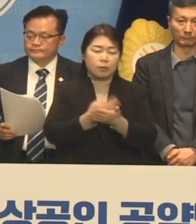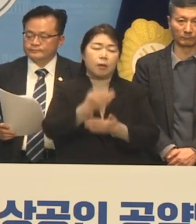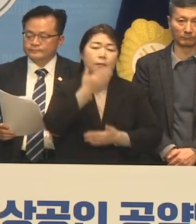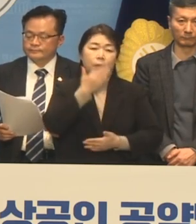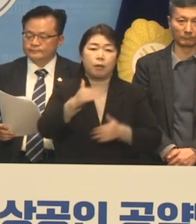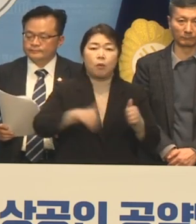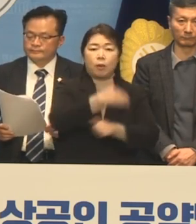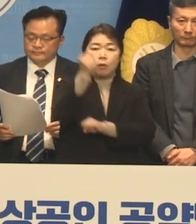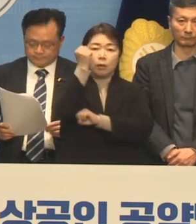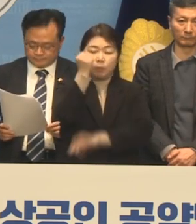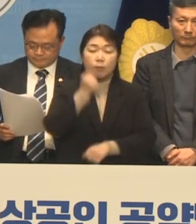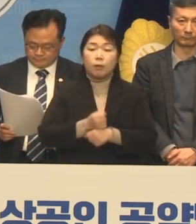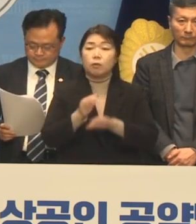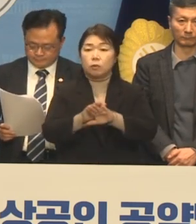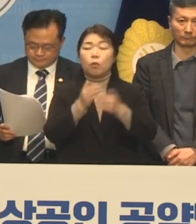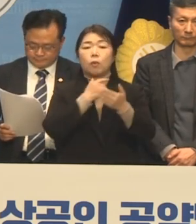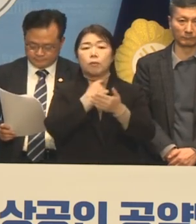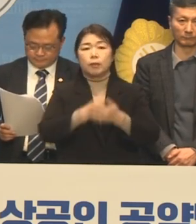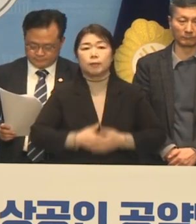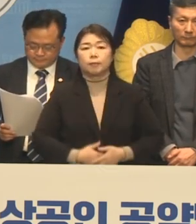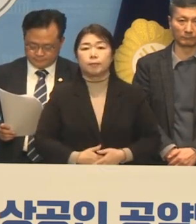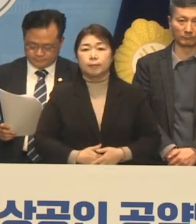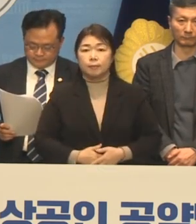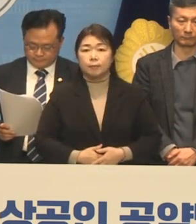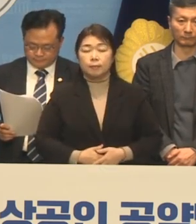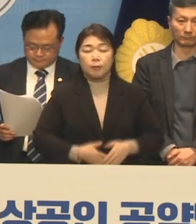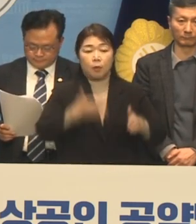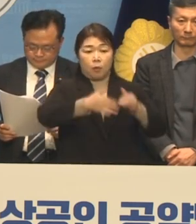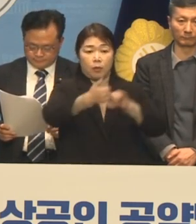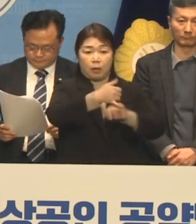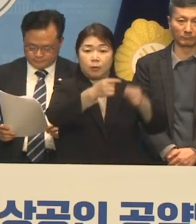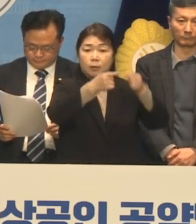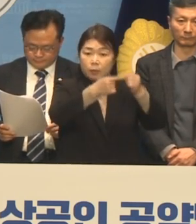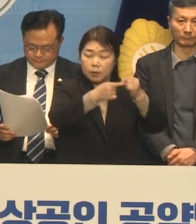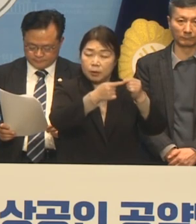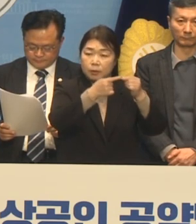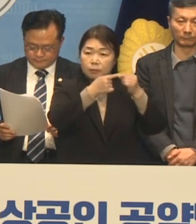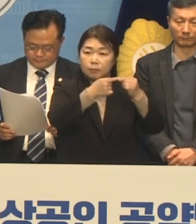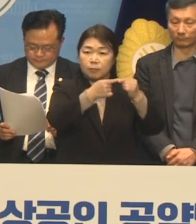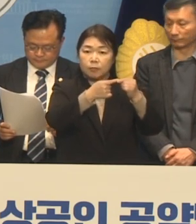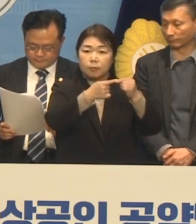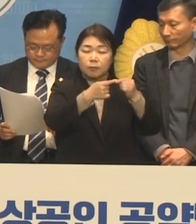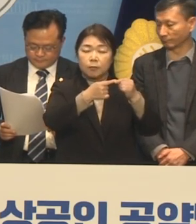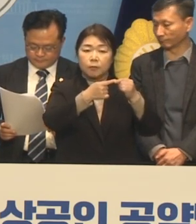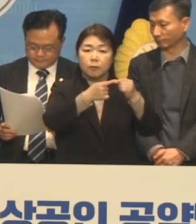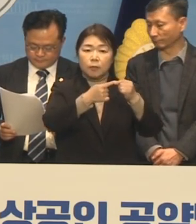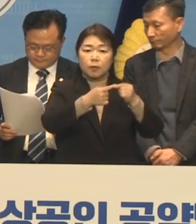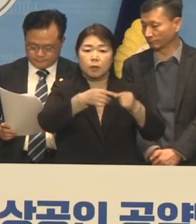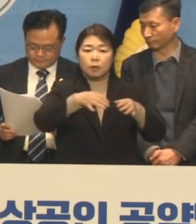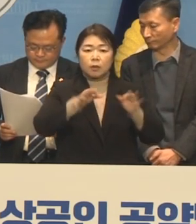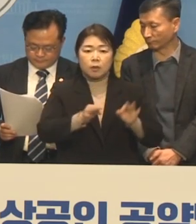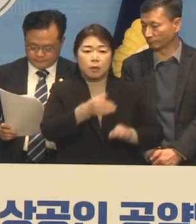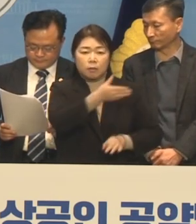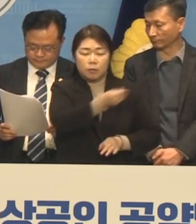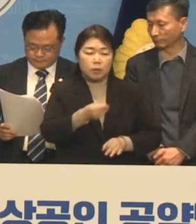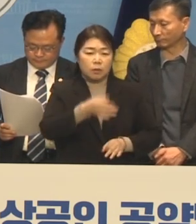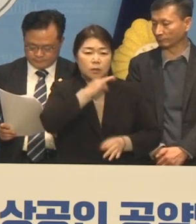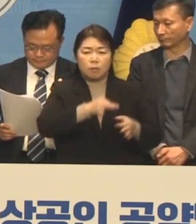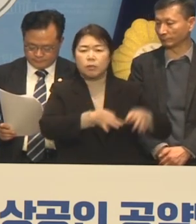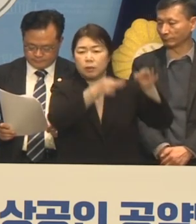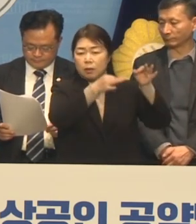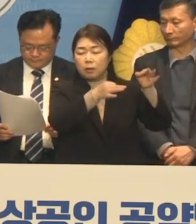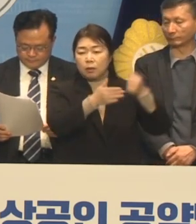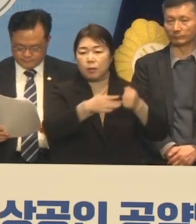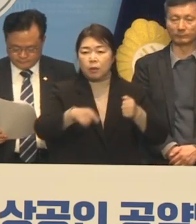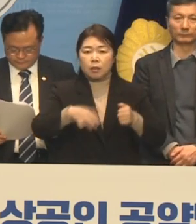반드시 만들겠습니다. 공약 첫째입니다. 첫째, 고금리로 인한 소상공인